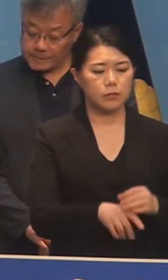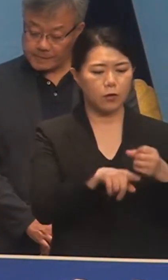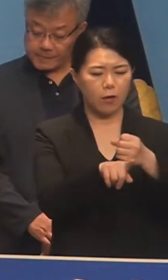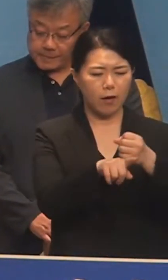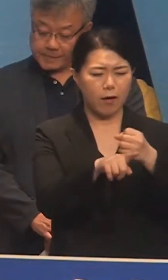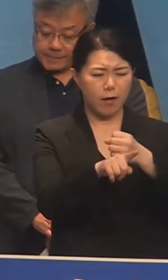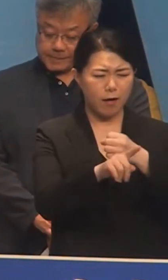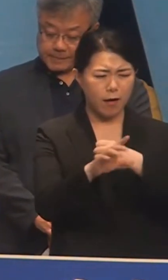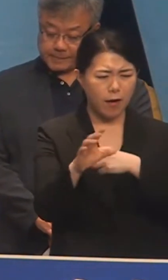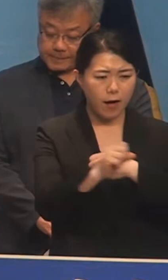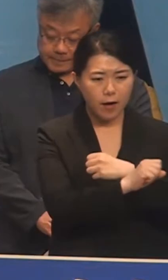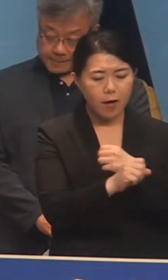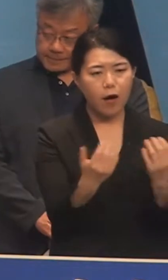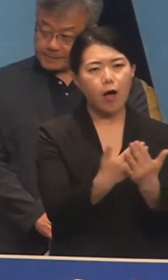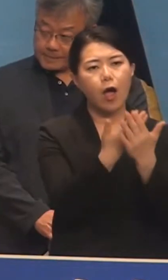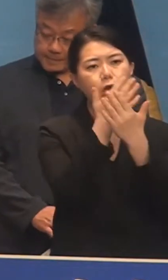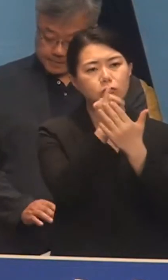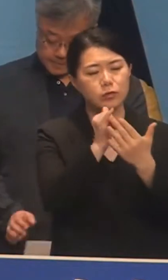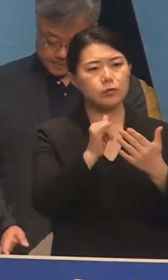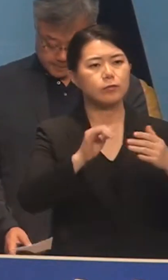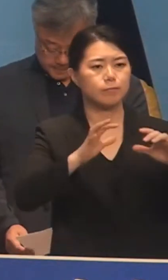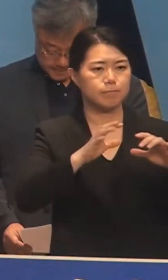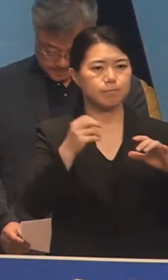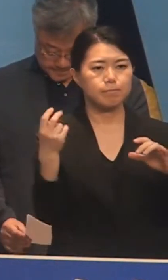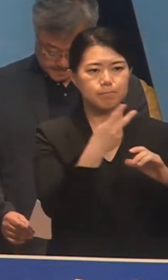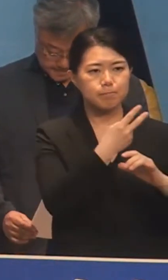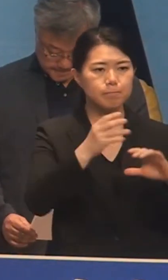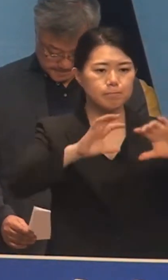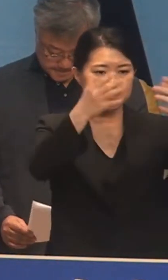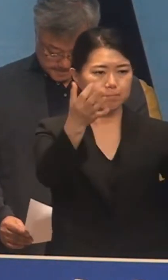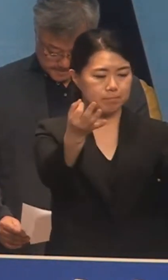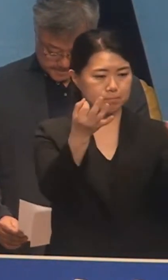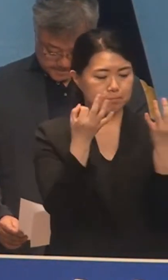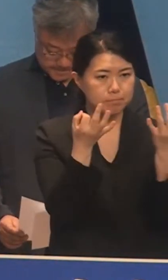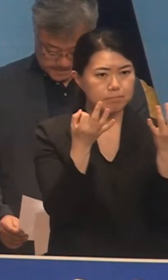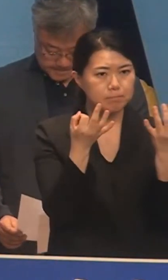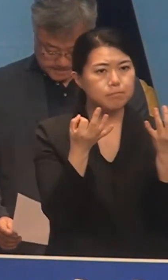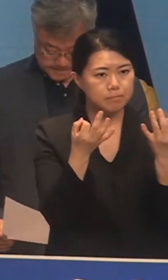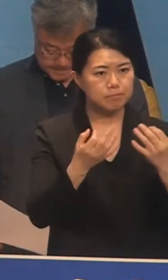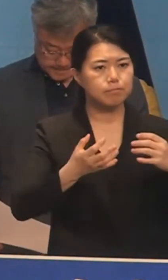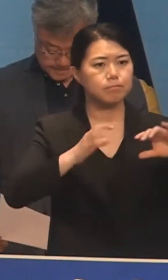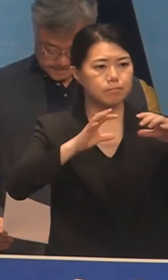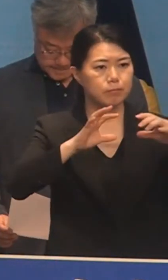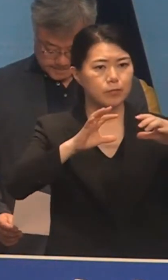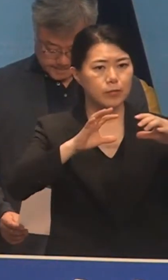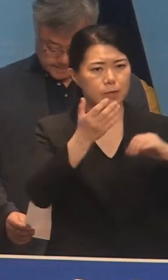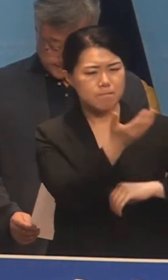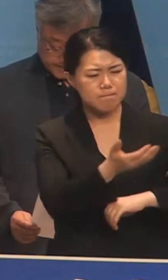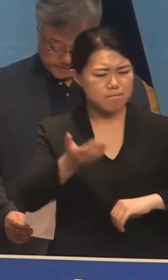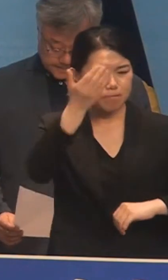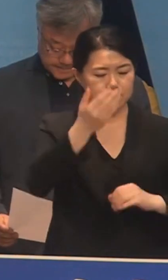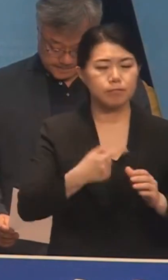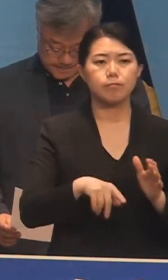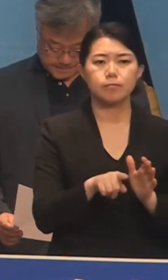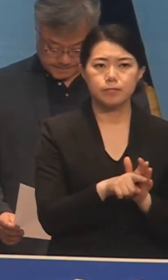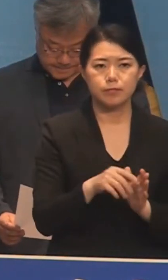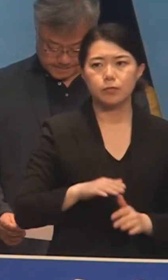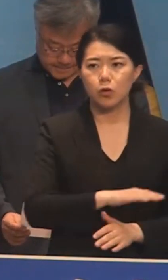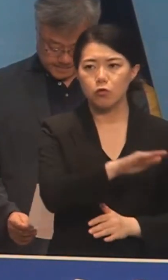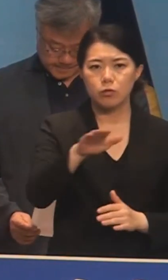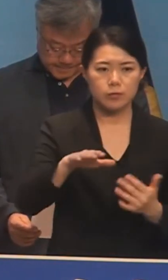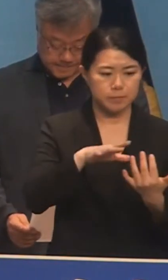과학으로 이뤄질 수 있는 길, 세계가 주목하는 첨단 과학기술 대국으로 우뚝 설 기회를 만들기 위해